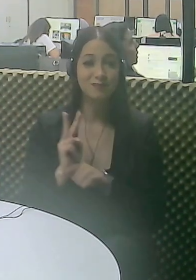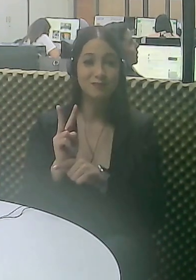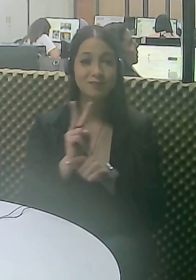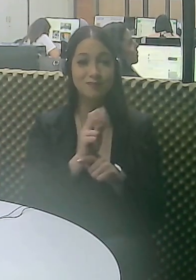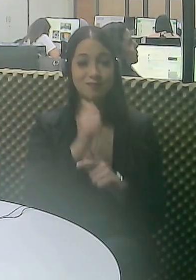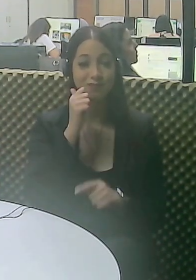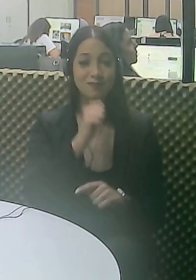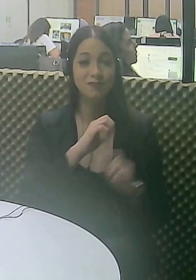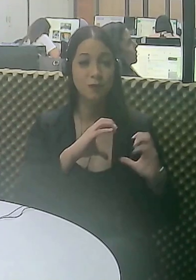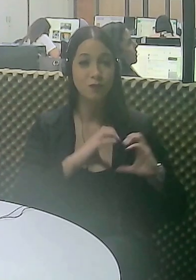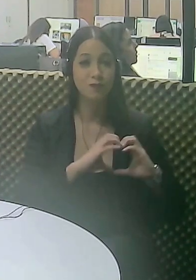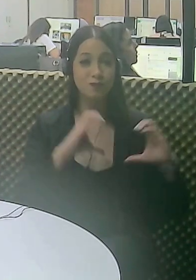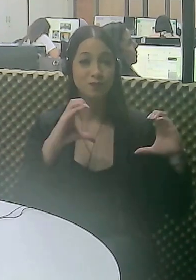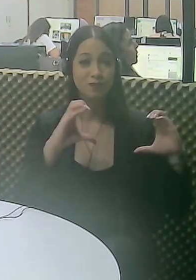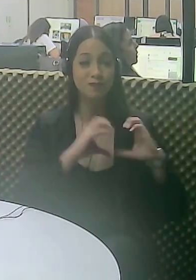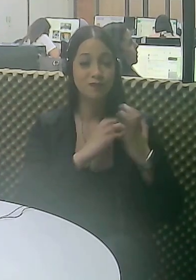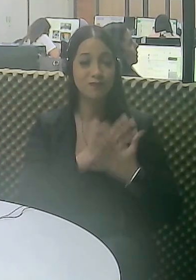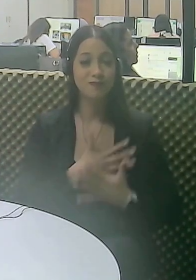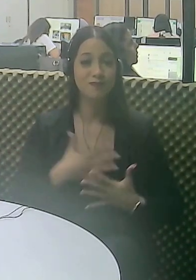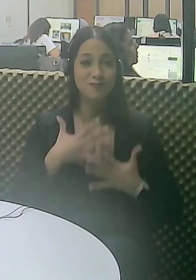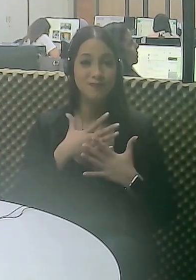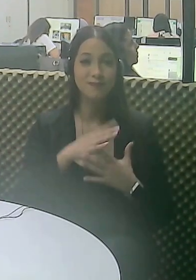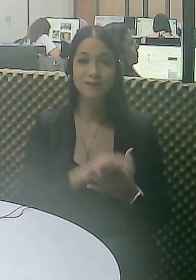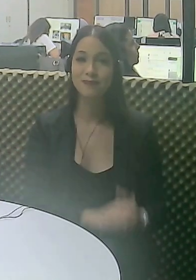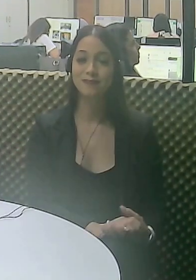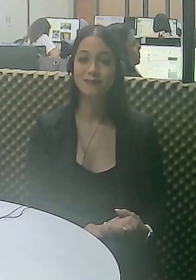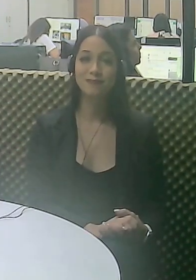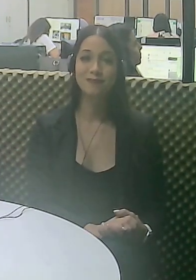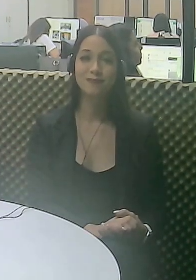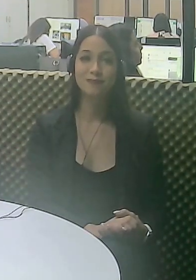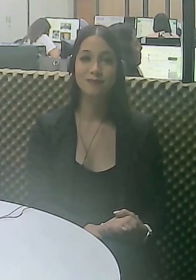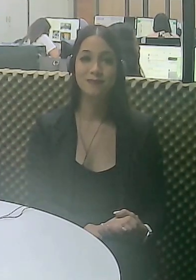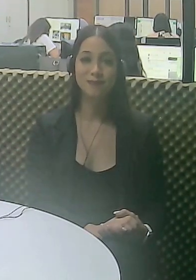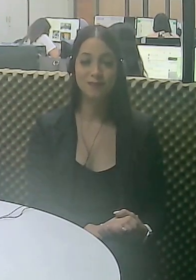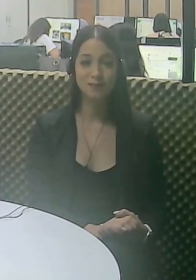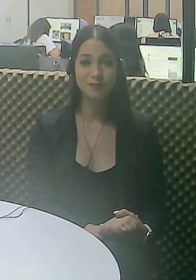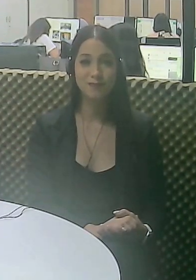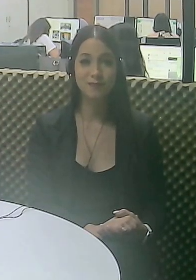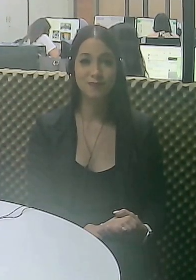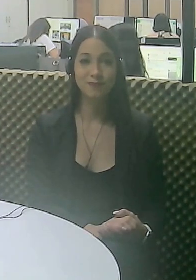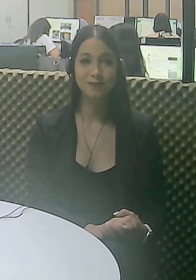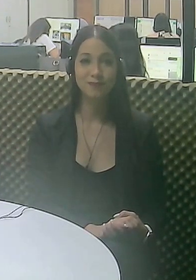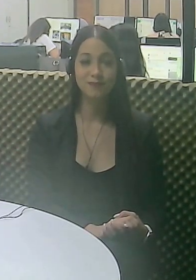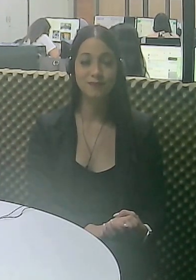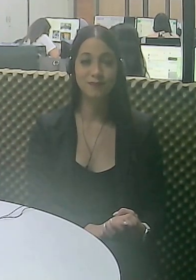cuidar das nossas meninas deixa nosso coração bem grandão.